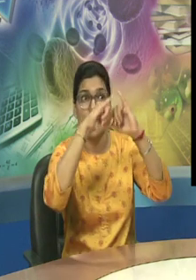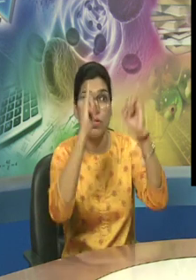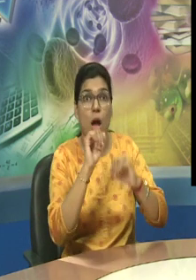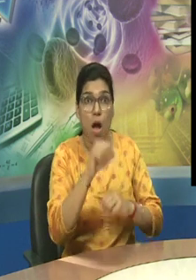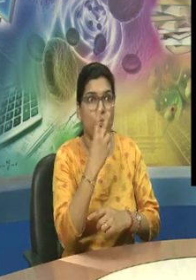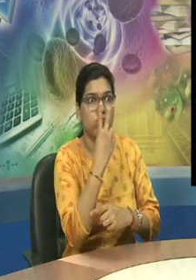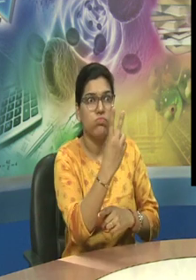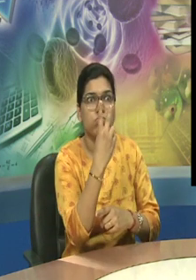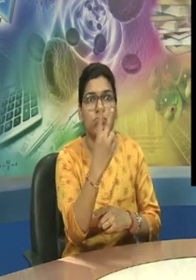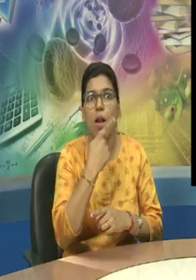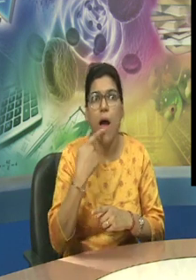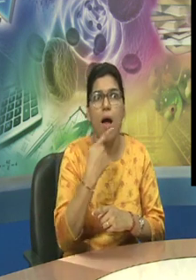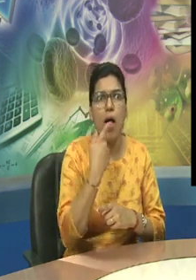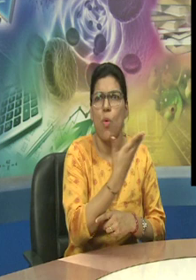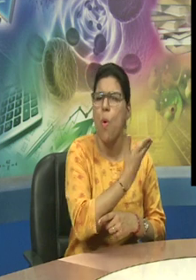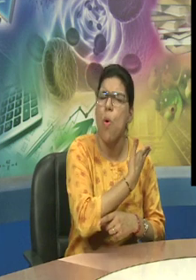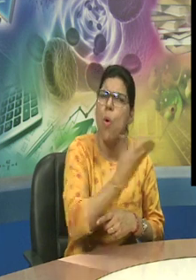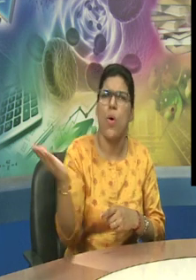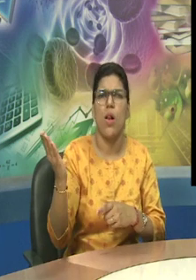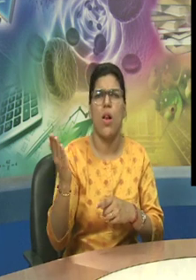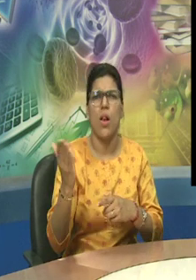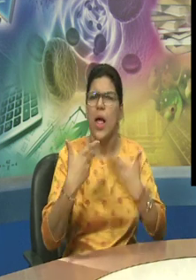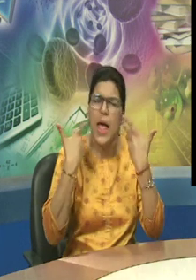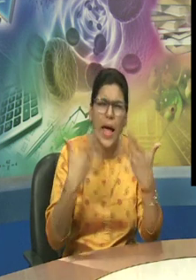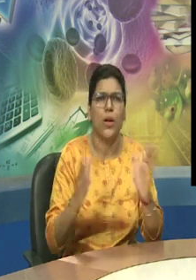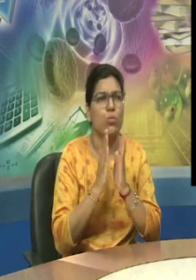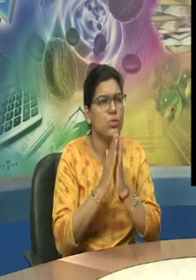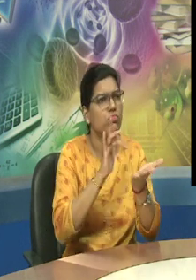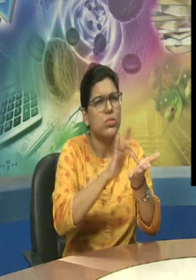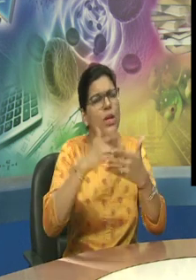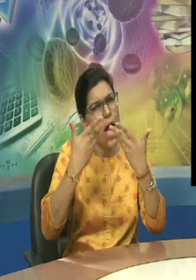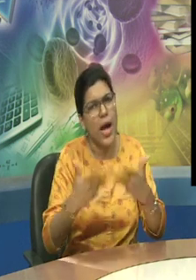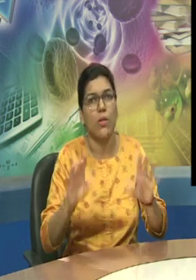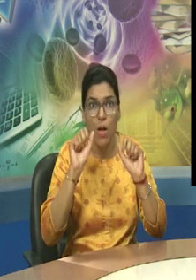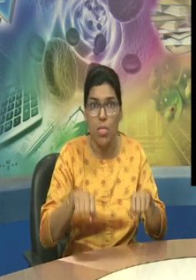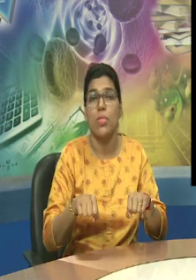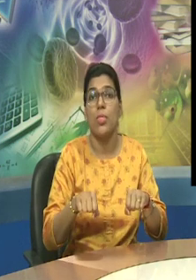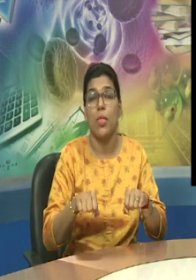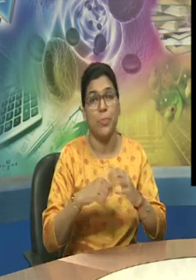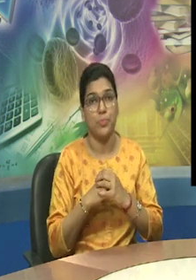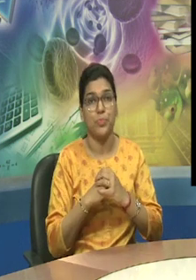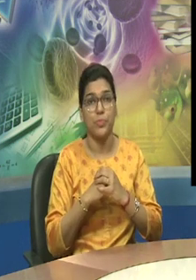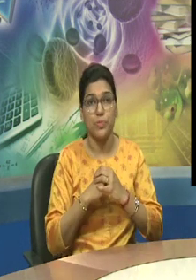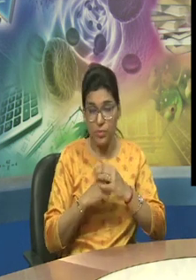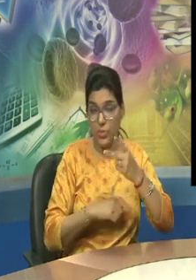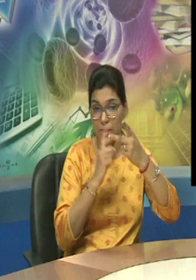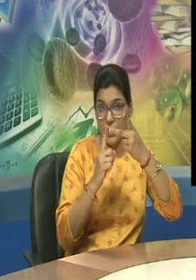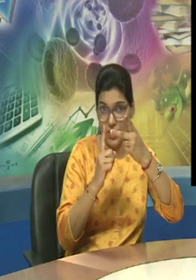इस दोहे में कबीर अपने प्रभु के साथ गहरा संबंध